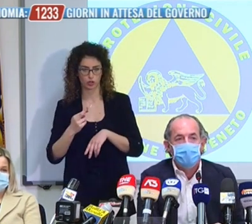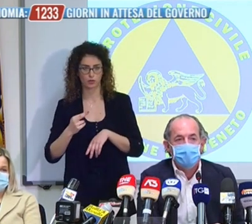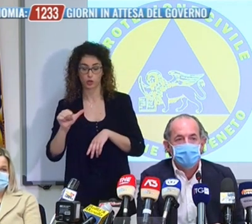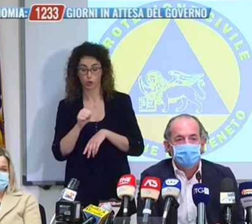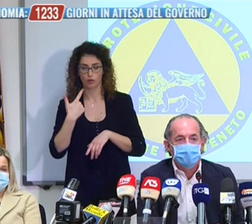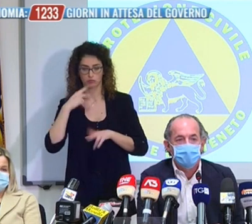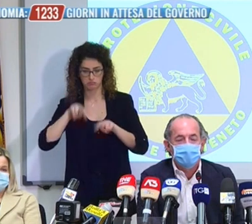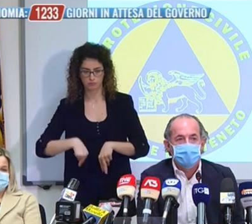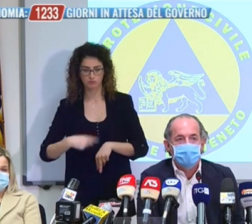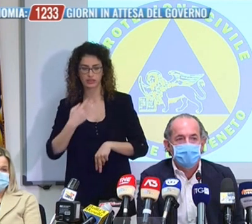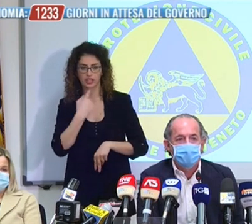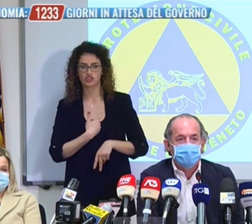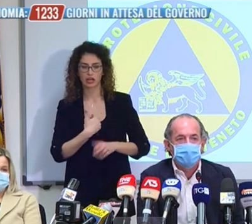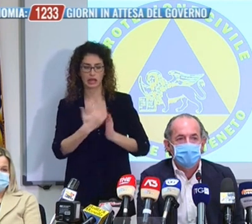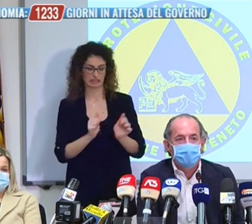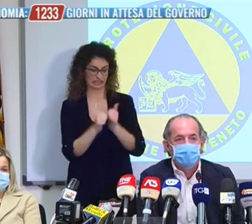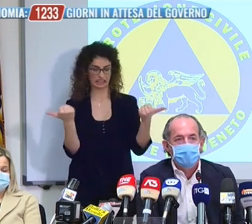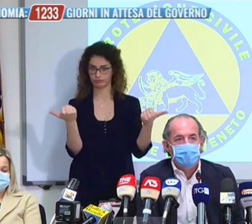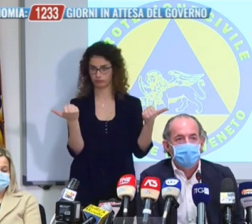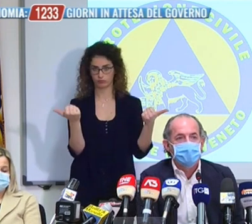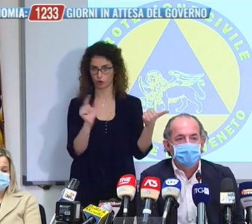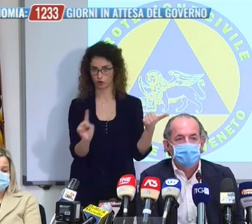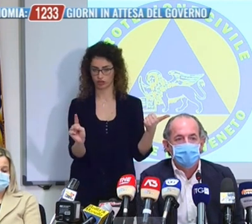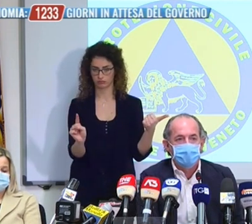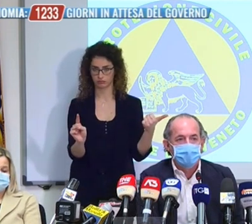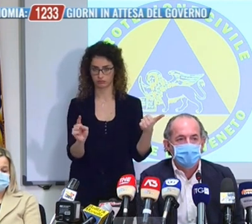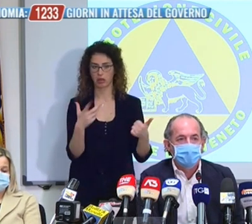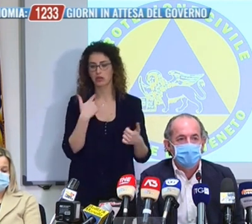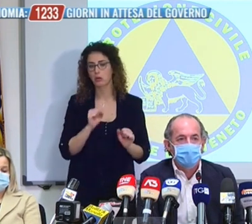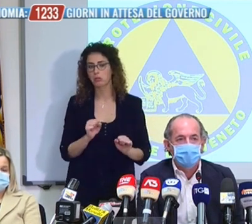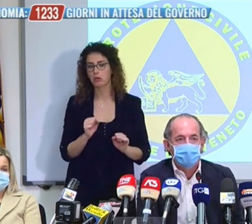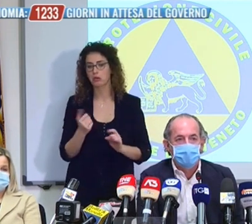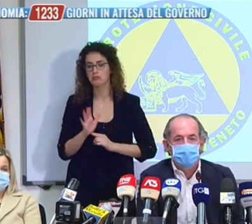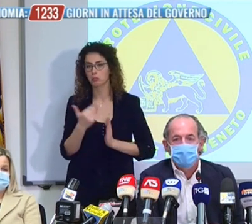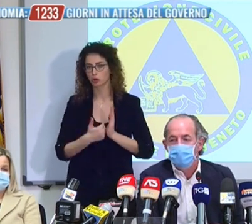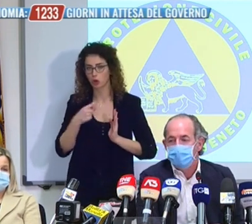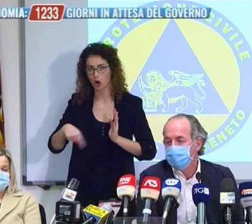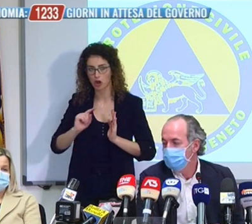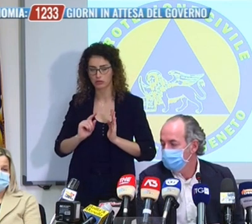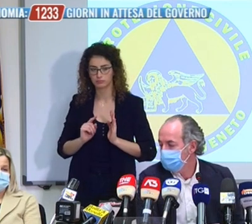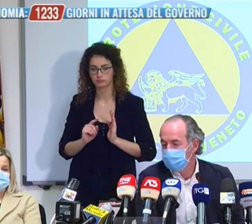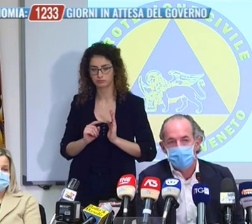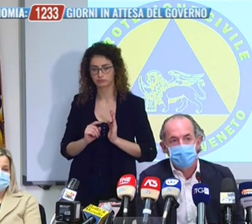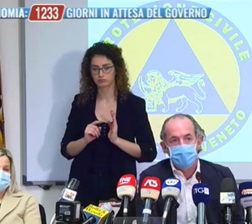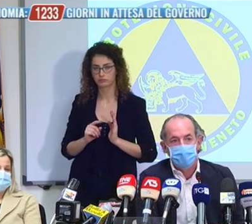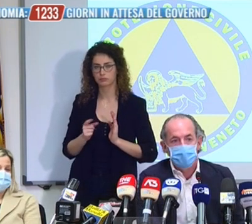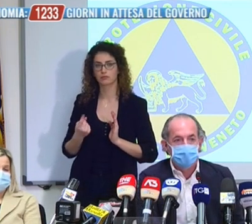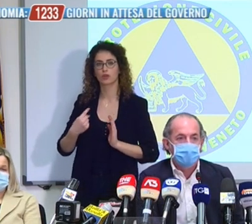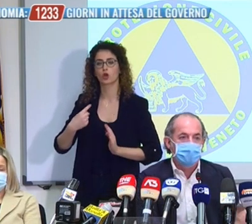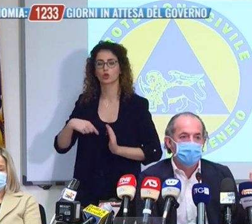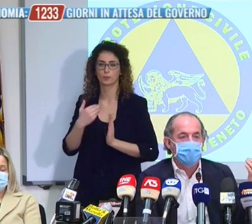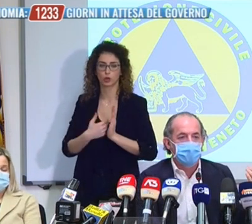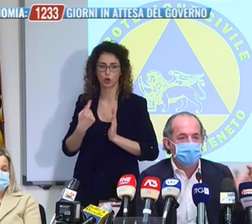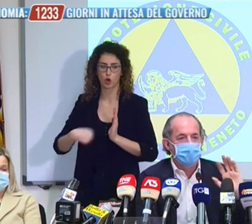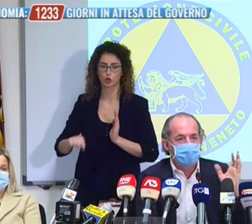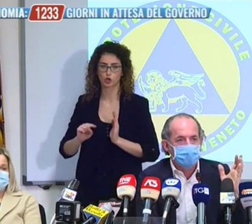le differenze non sono sostanziali, ci sono e anzi, se volete vi facciamo vedere anche il nostro. Neanche il nostro non prevede, il nostro